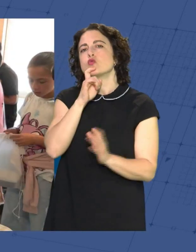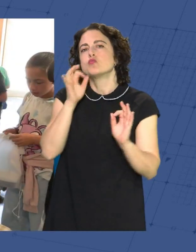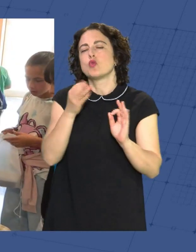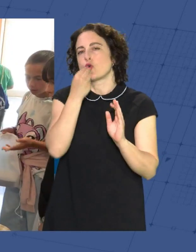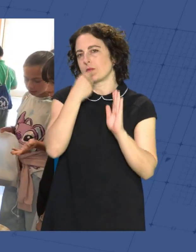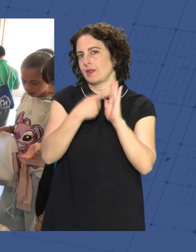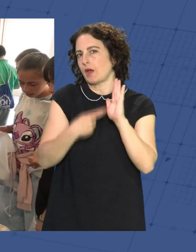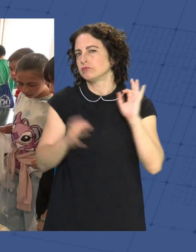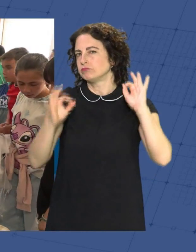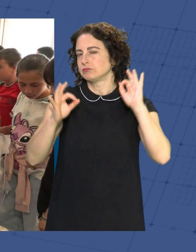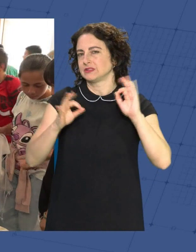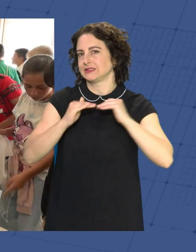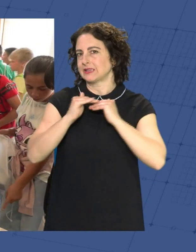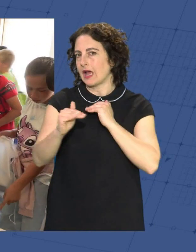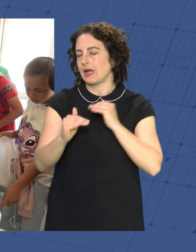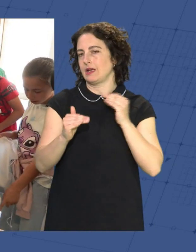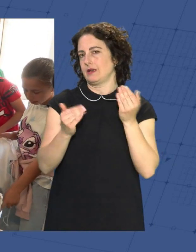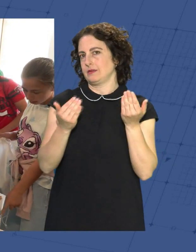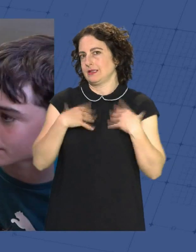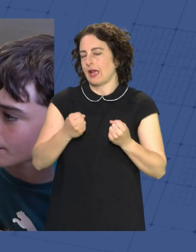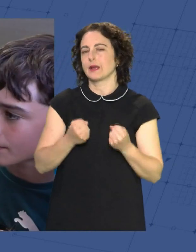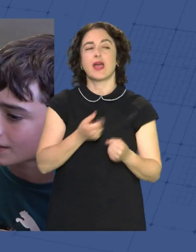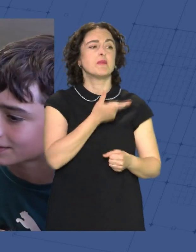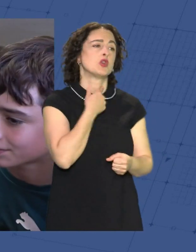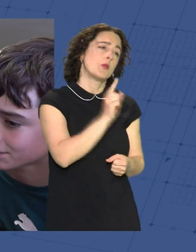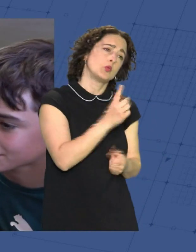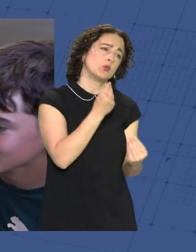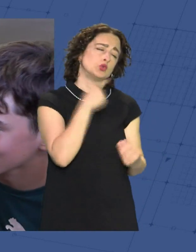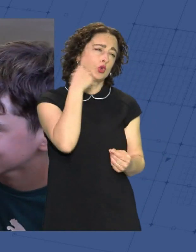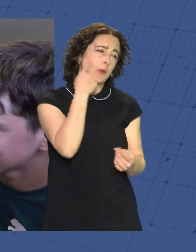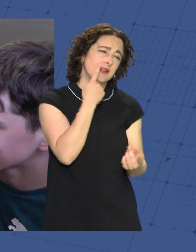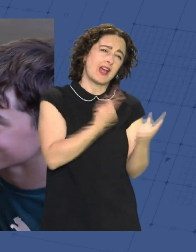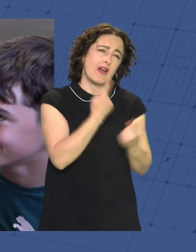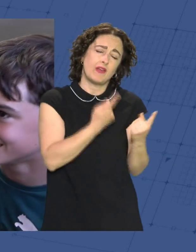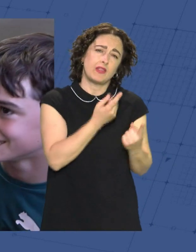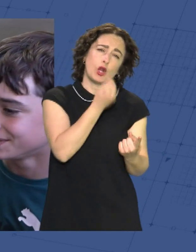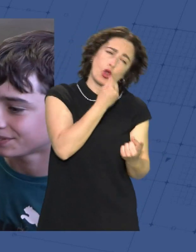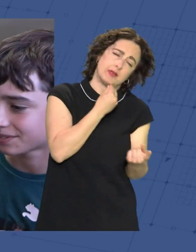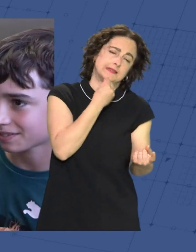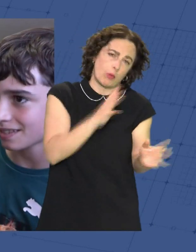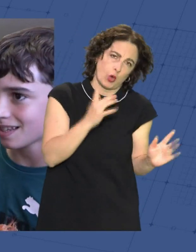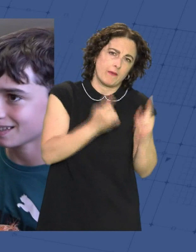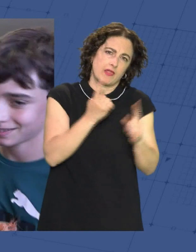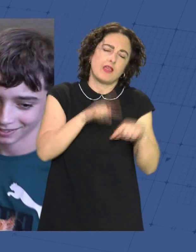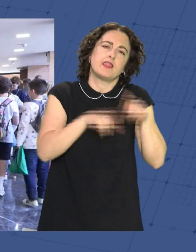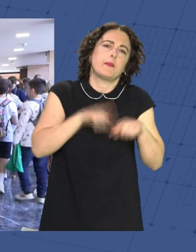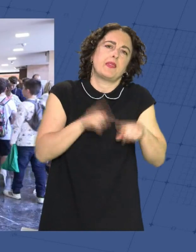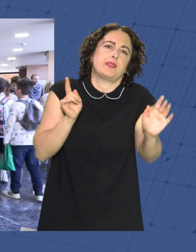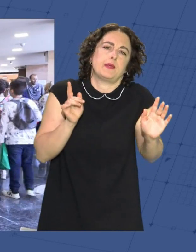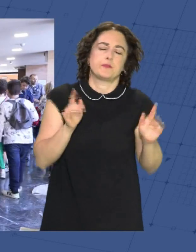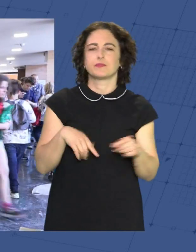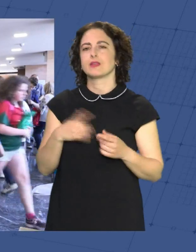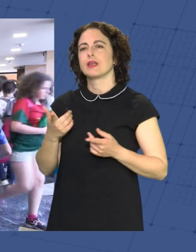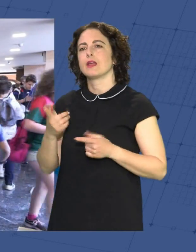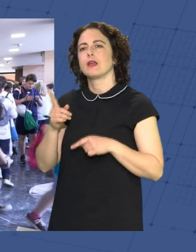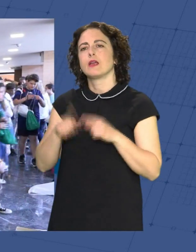dieta sana y equilibrada. A mí no me gusta mucho el tomate, pero a veces lo como y está bueno. Depende de cuál coma. La cantidad